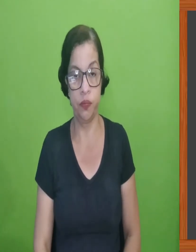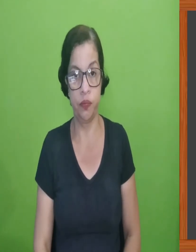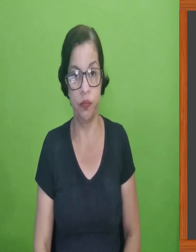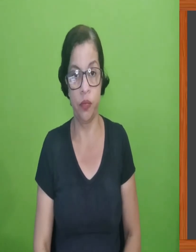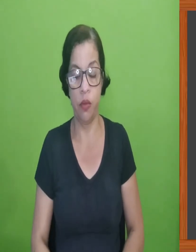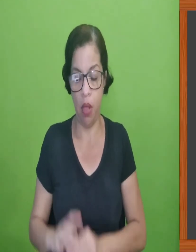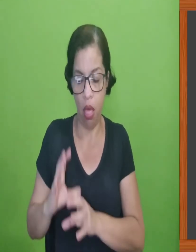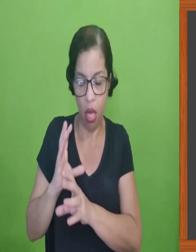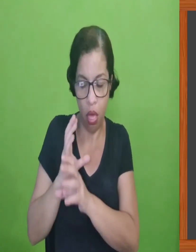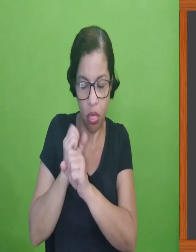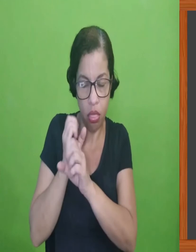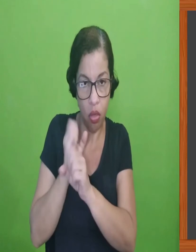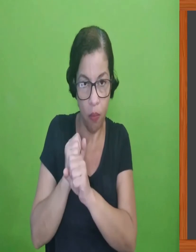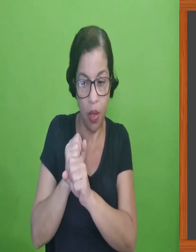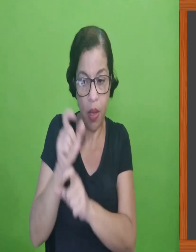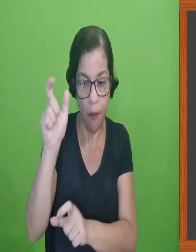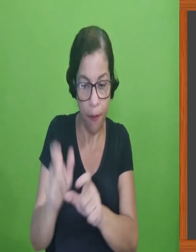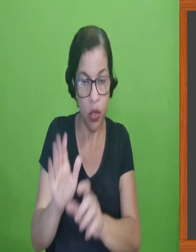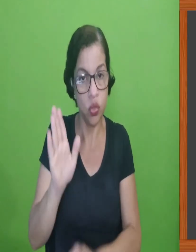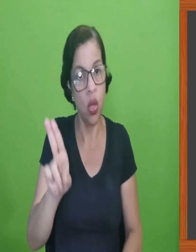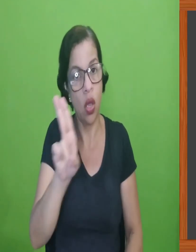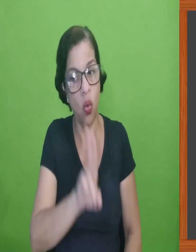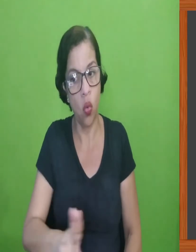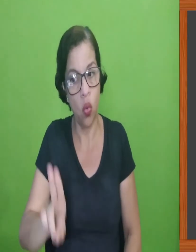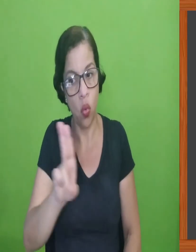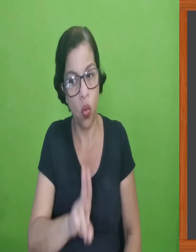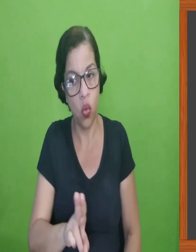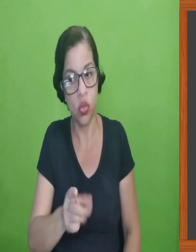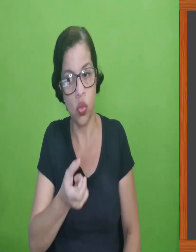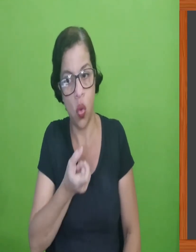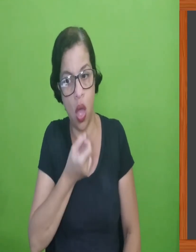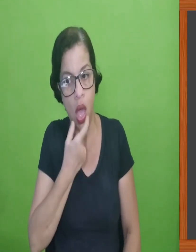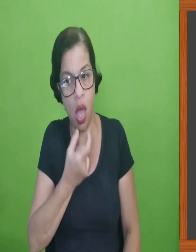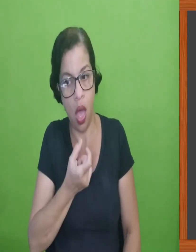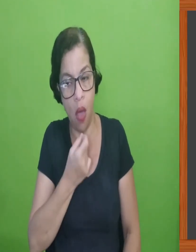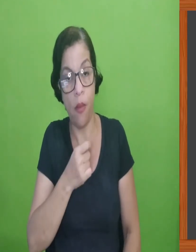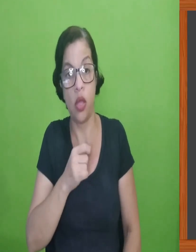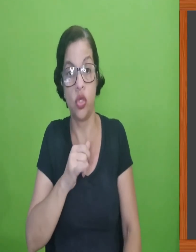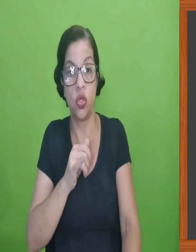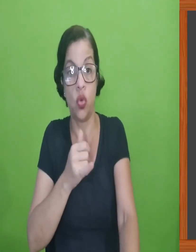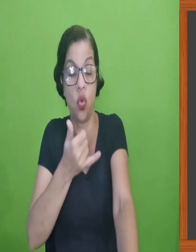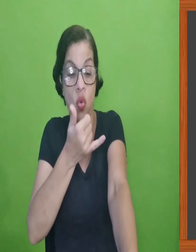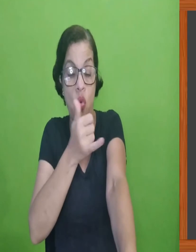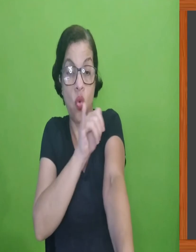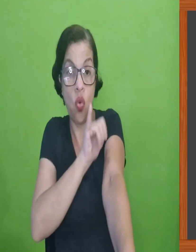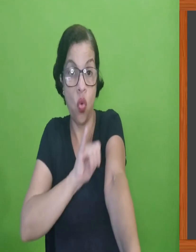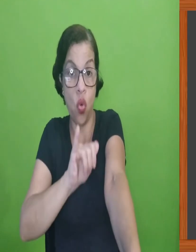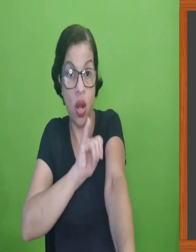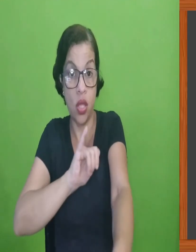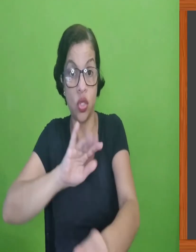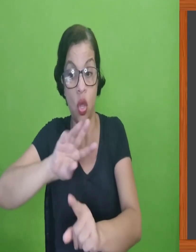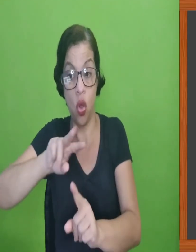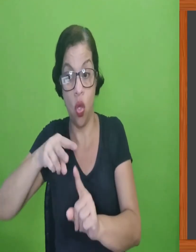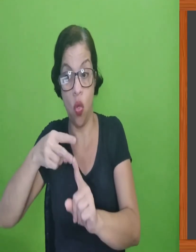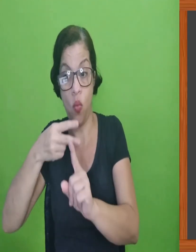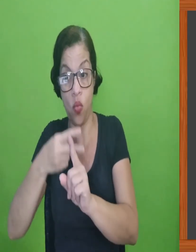Para os cálculos, se o indivíduo já estiver em uso de hipolipemiante, o colesterol total deve ser multiplicado